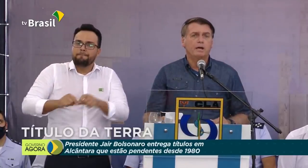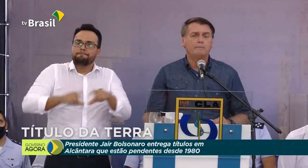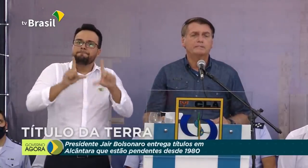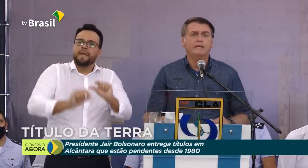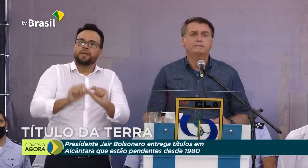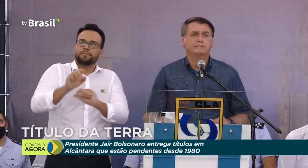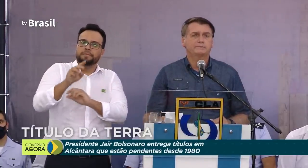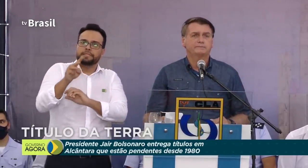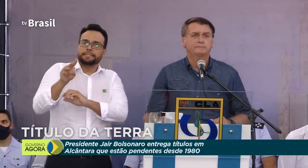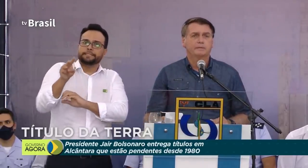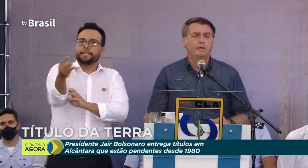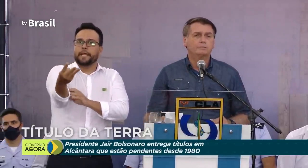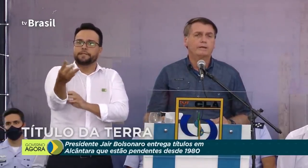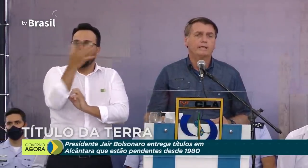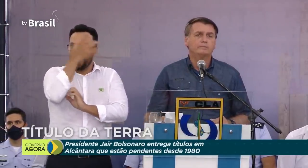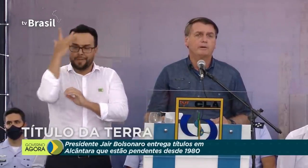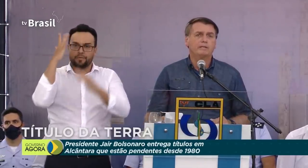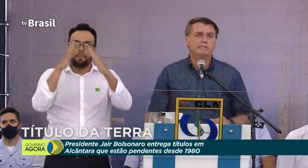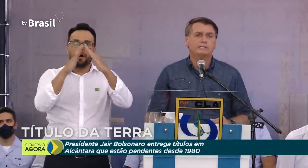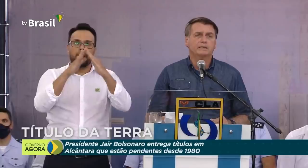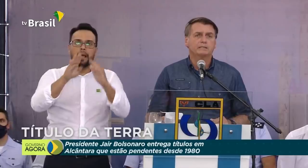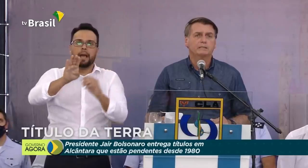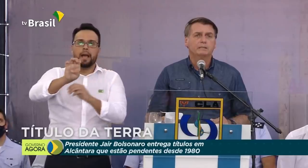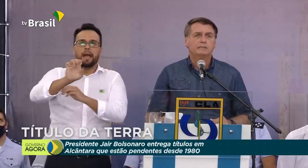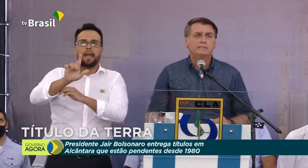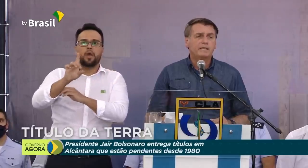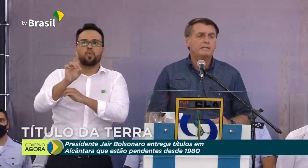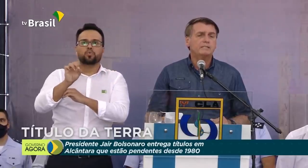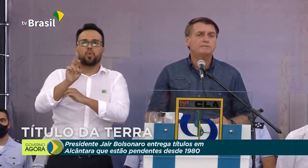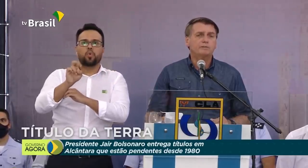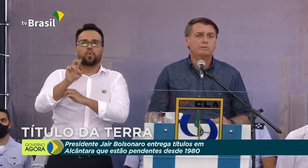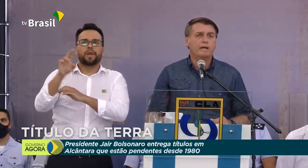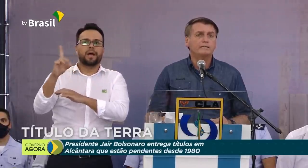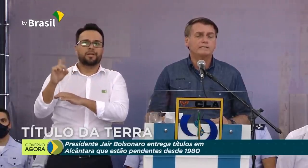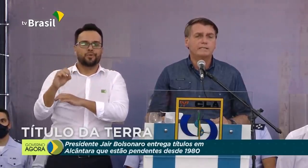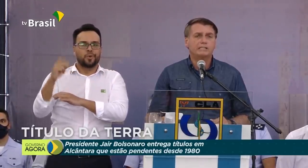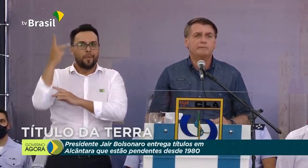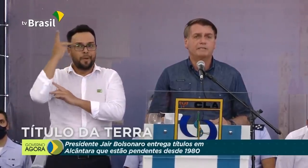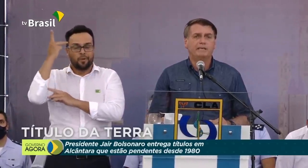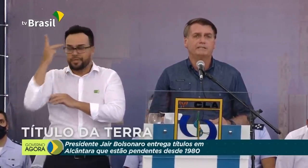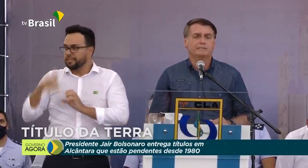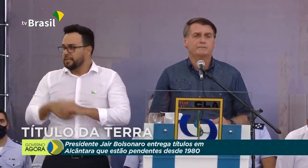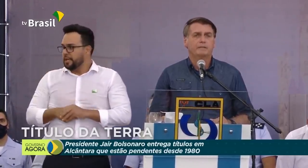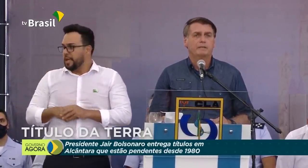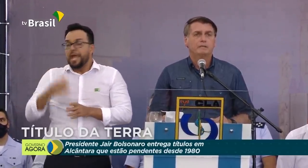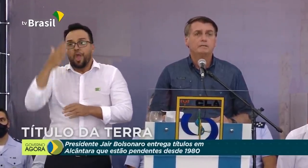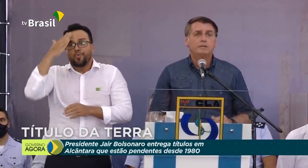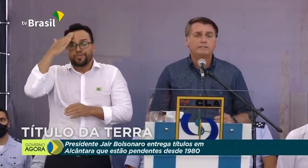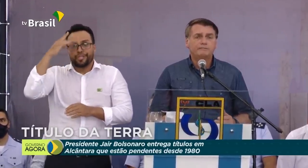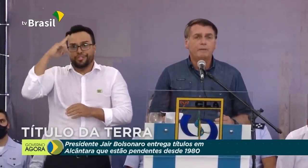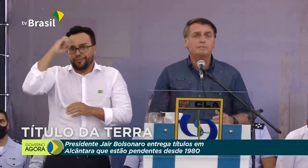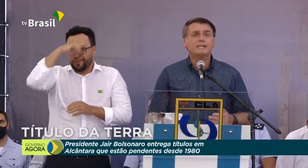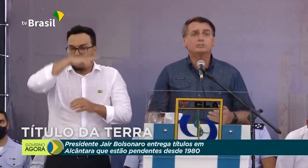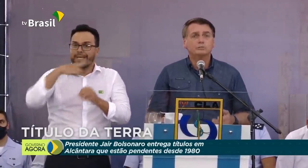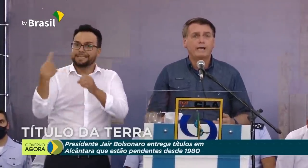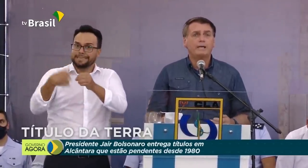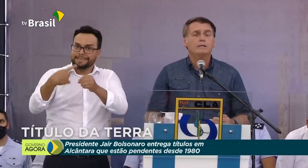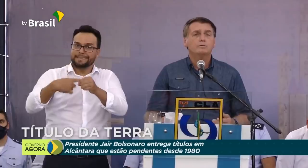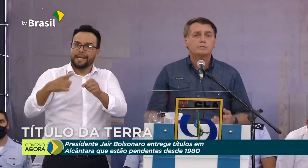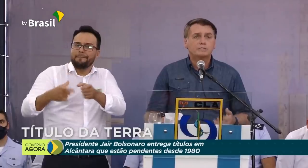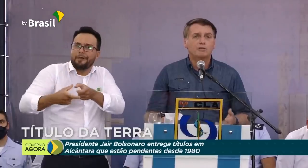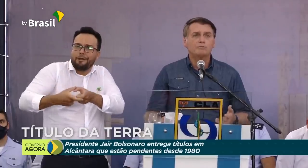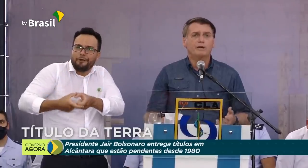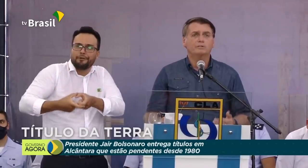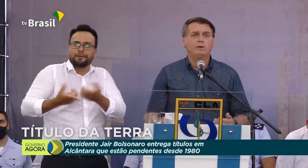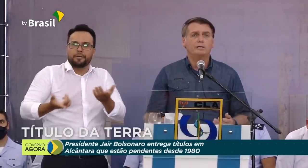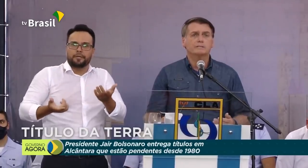mil habitantes, é o Eldorado Paulista. Sei da dificuldade das cidades pequenas e nós devemos ajudar